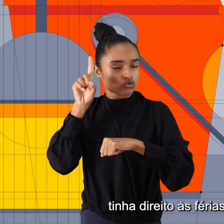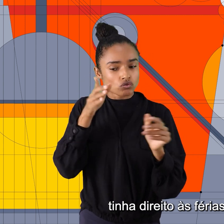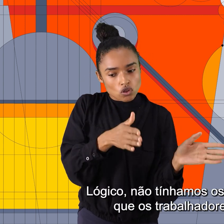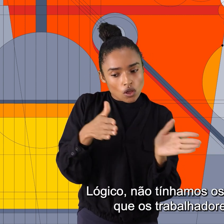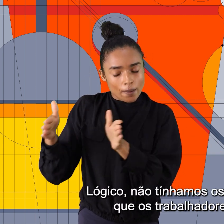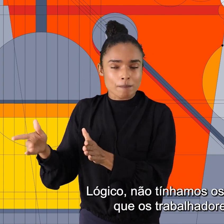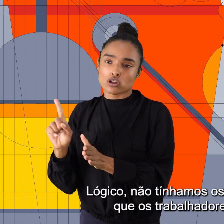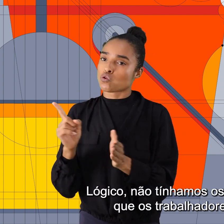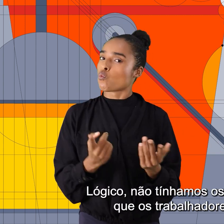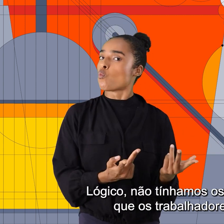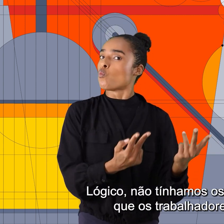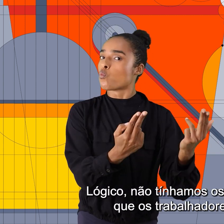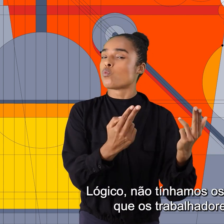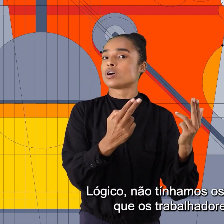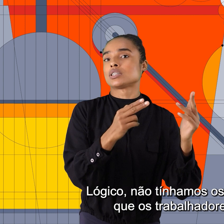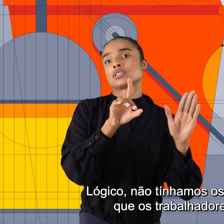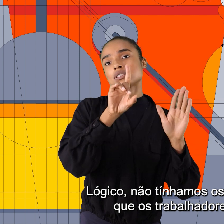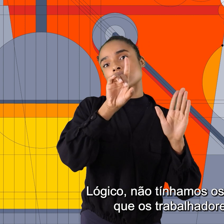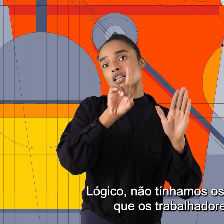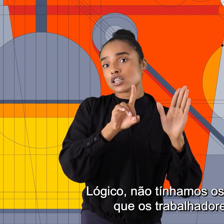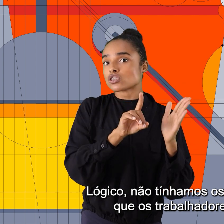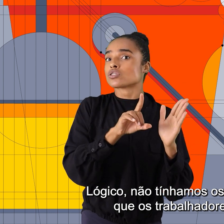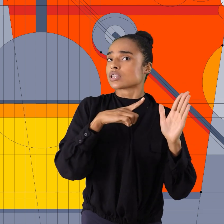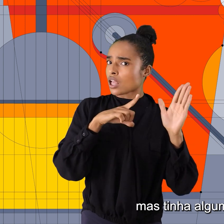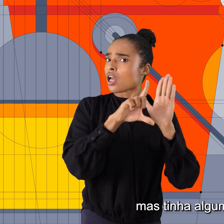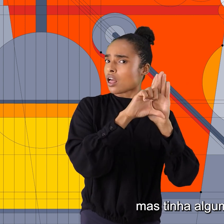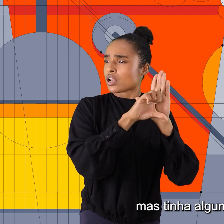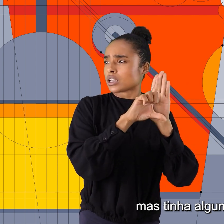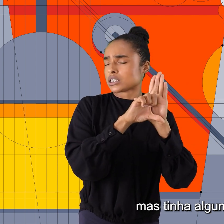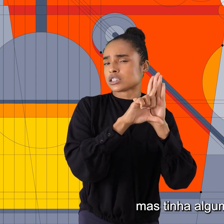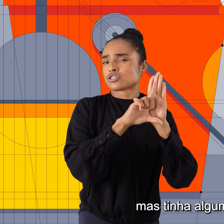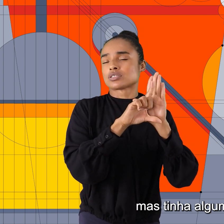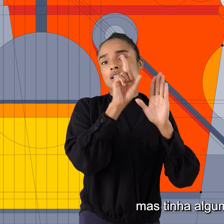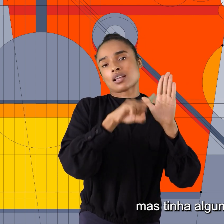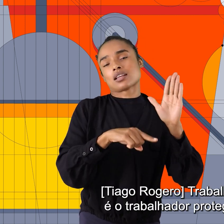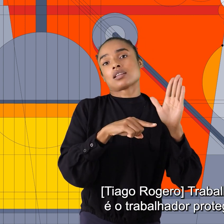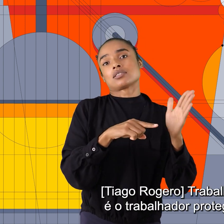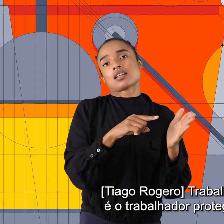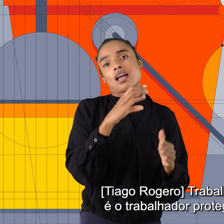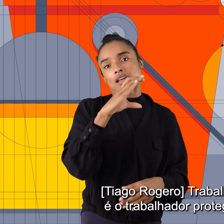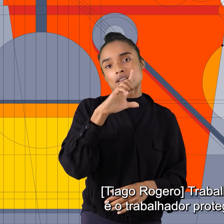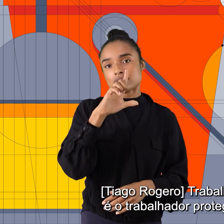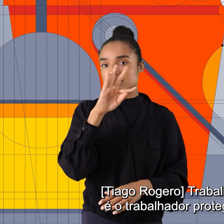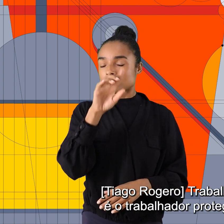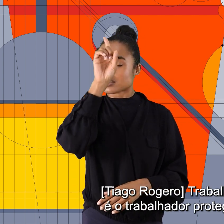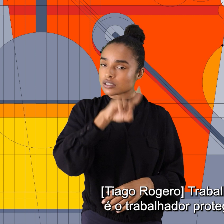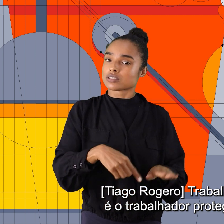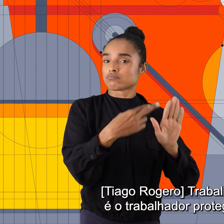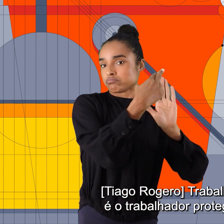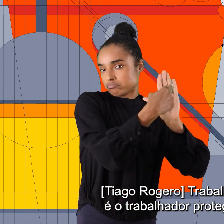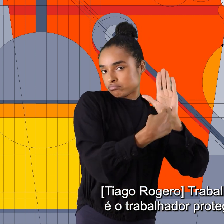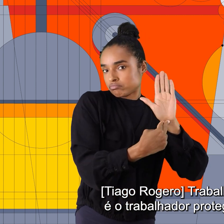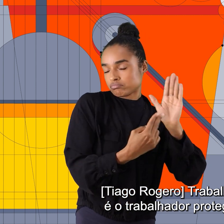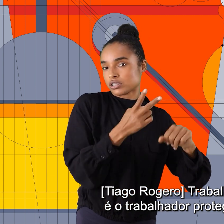20 dias. Lógico, não tinha os mesmos direitos que os trabalhadores seletistas, mas tinha algum direito. O trabalhador seletista é o